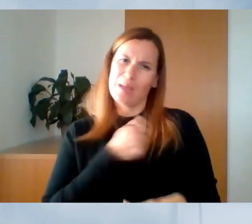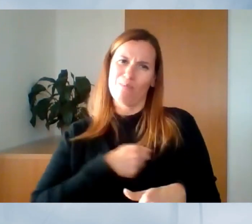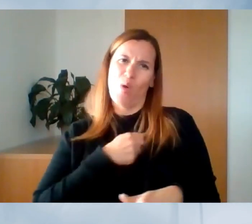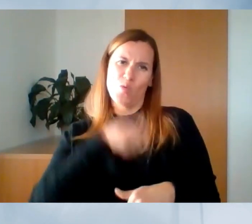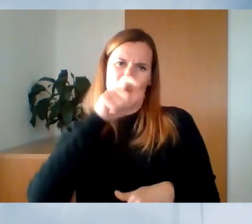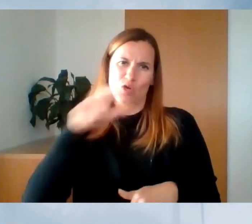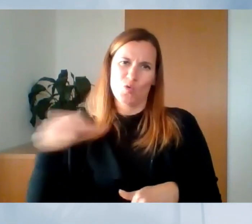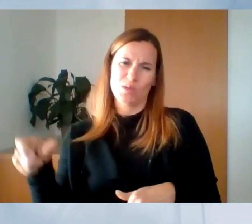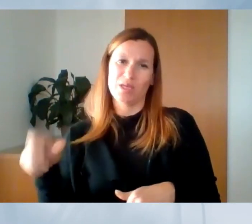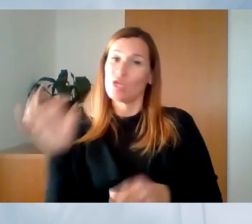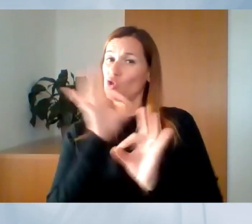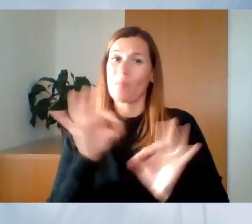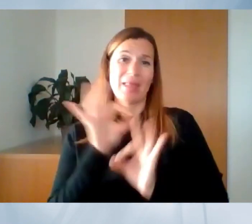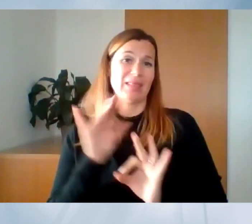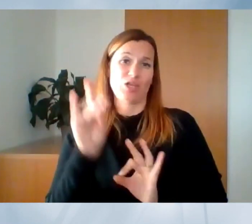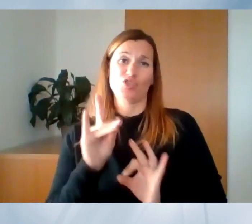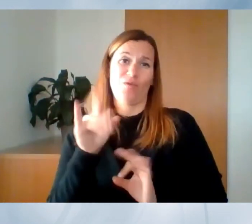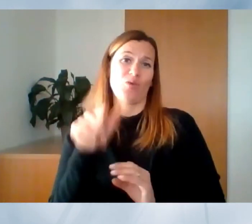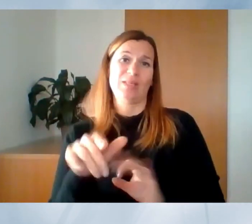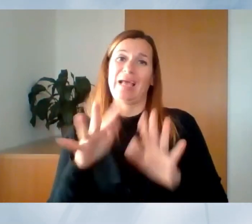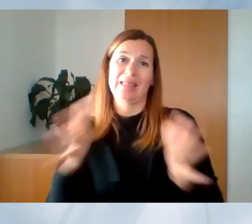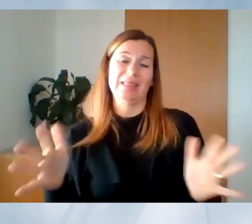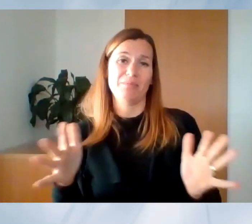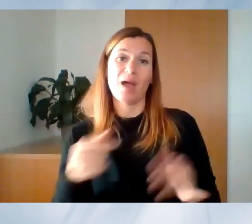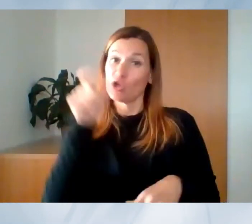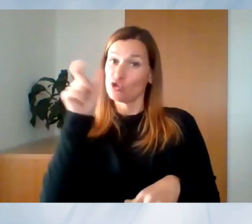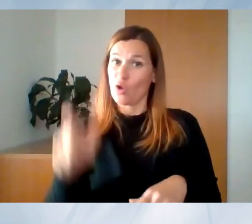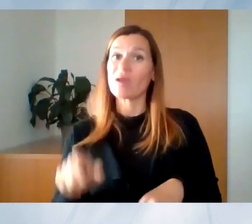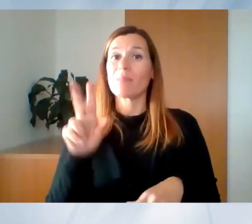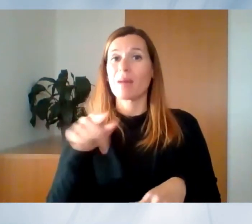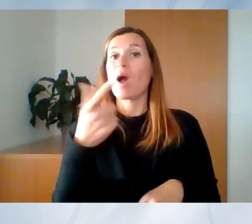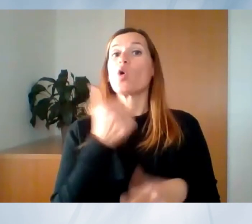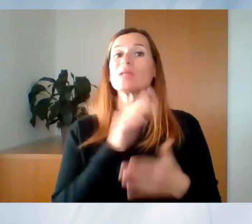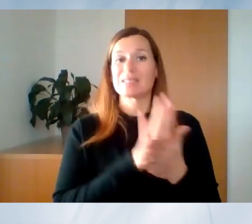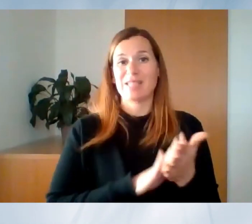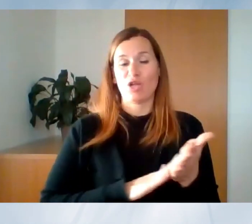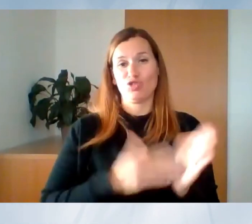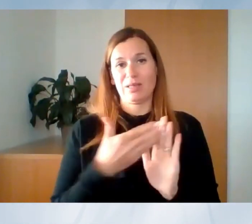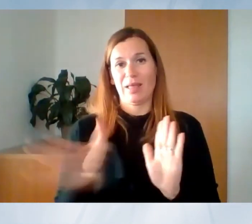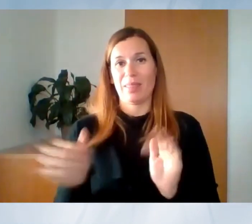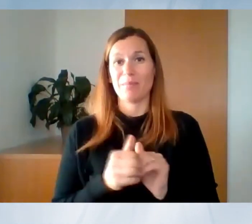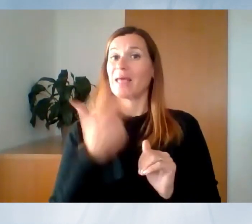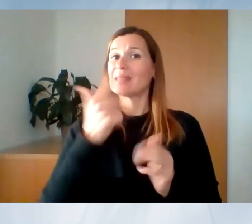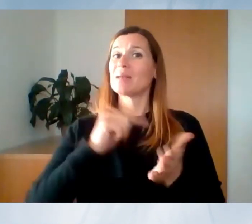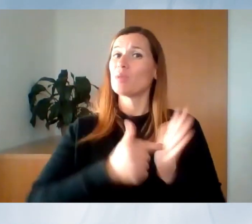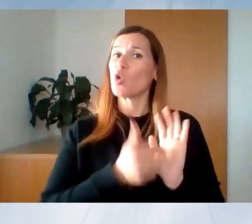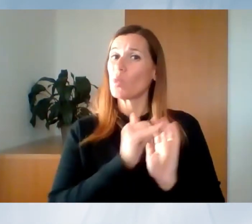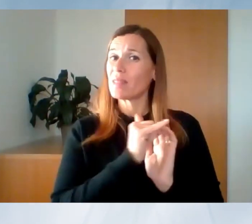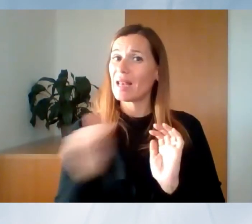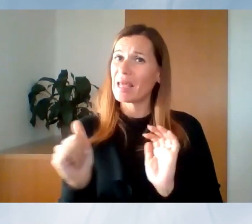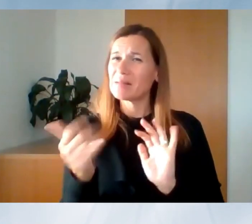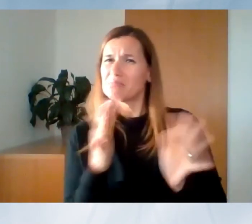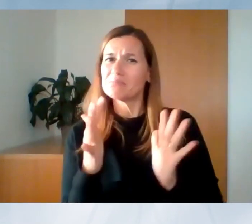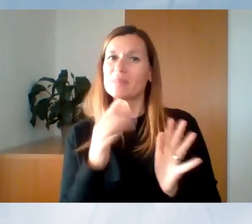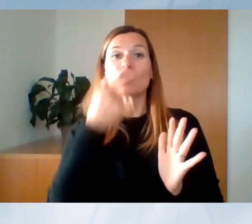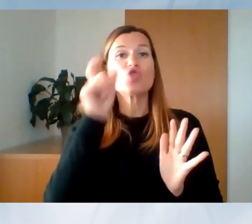onemoglih, bolnih ljudi. Nobena žival tega nima. Človek pa ima to čisto od začetka. 3 milijone let